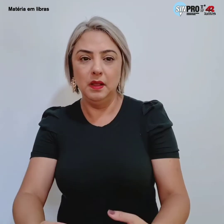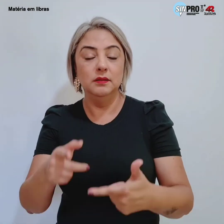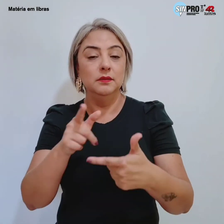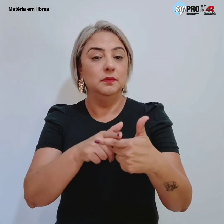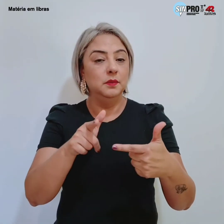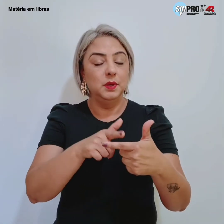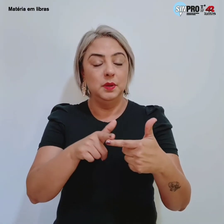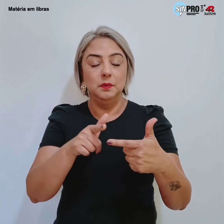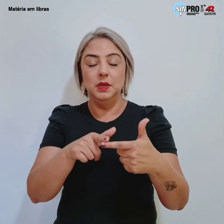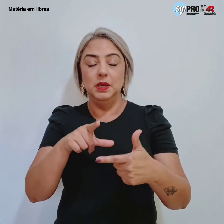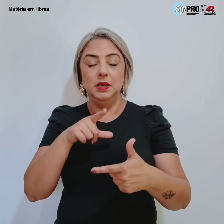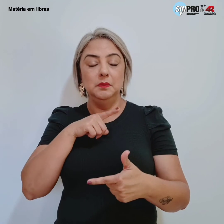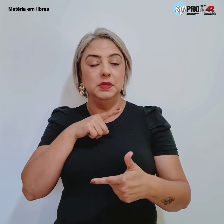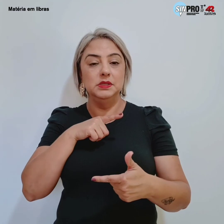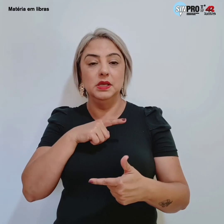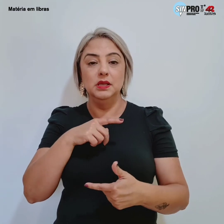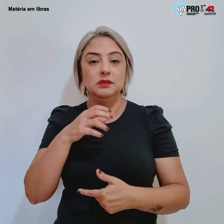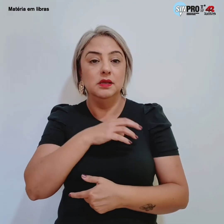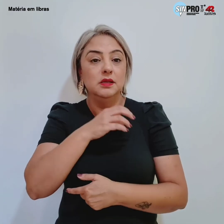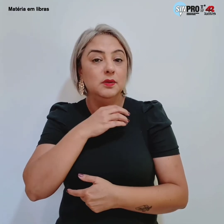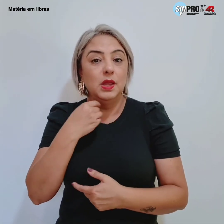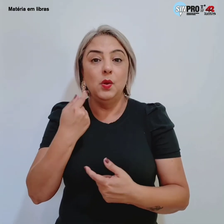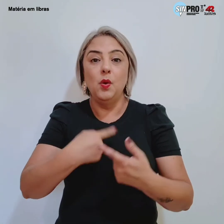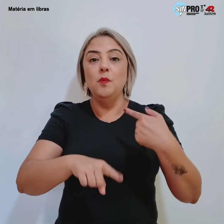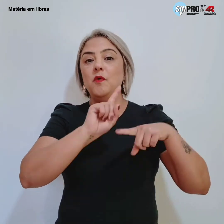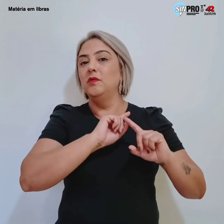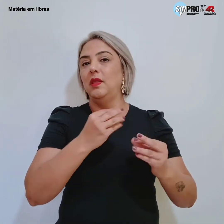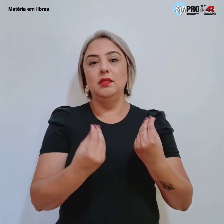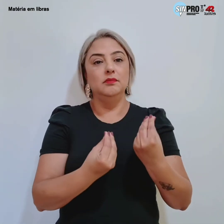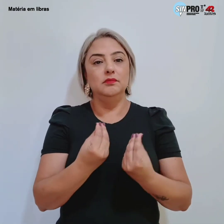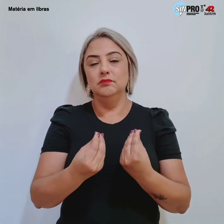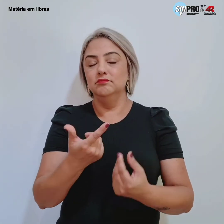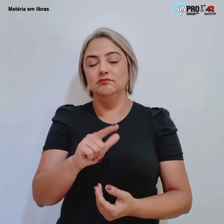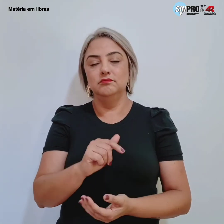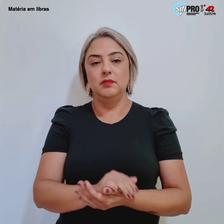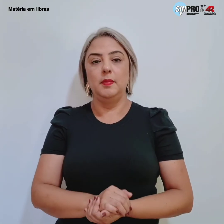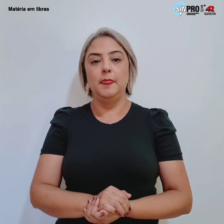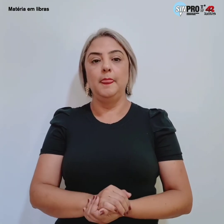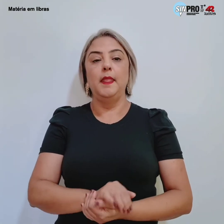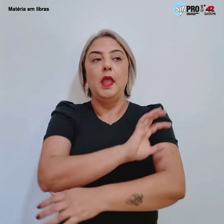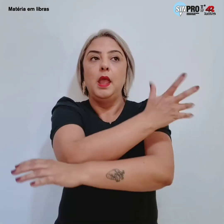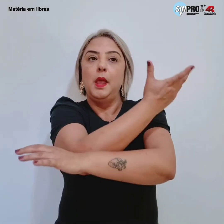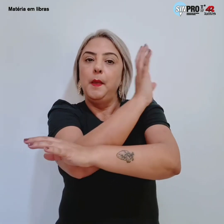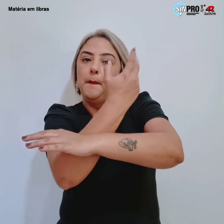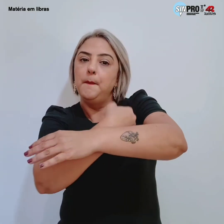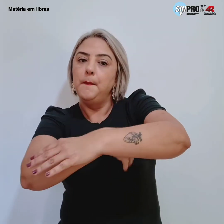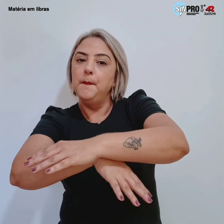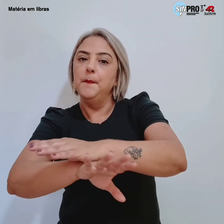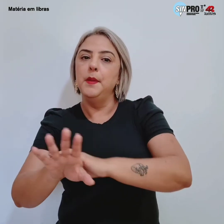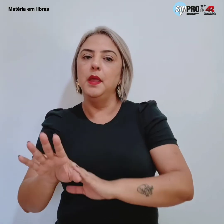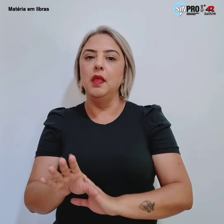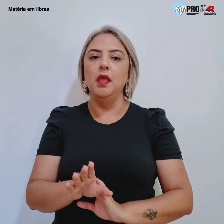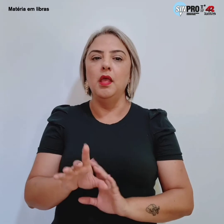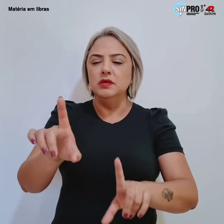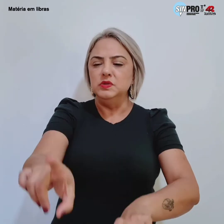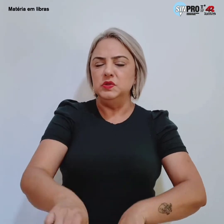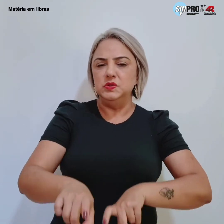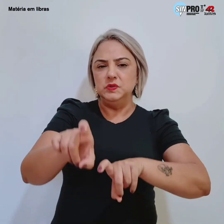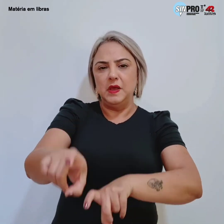com problemas que podem ser irremediáveis. Meio ambiente. Os